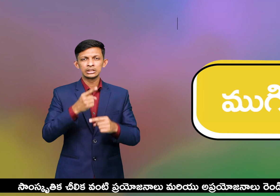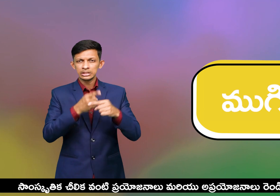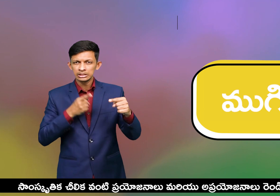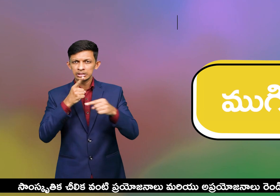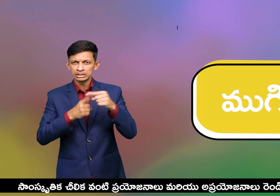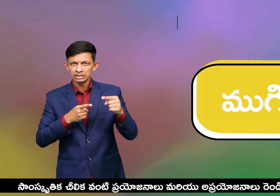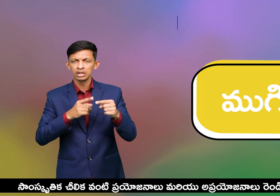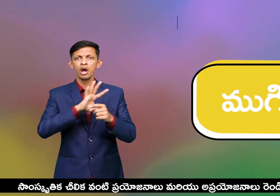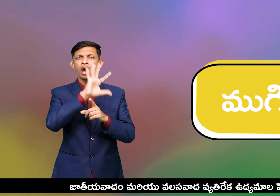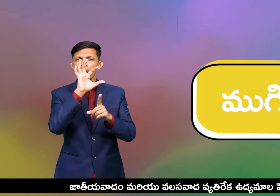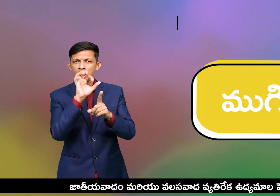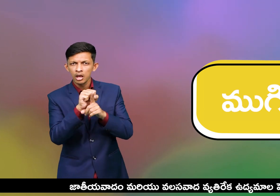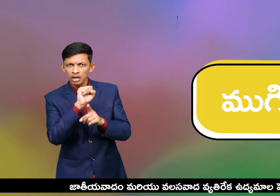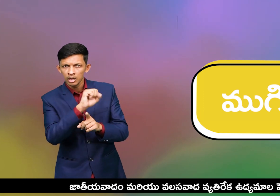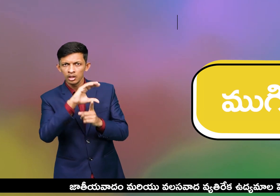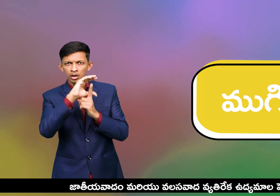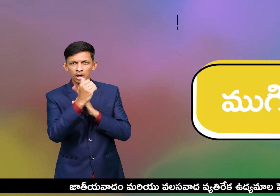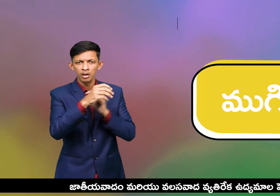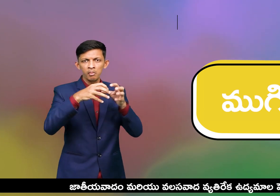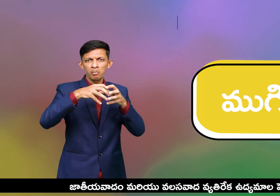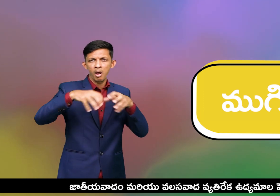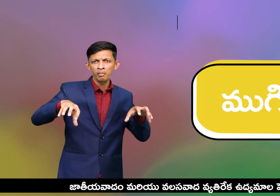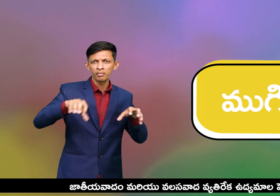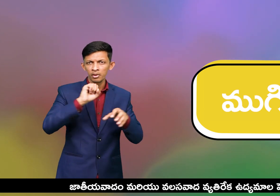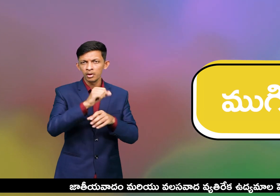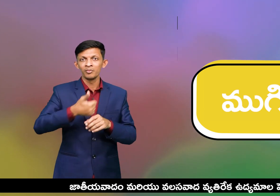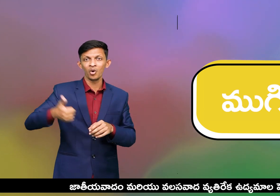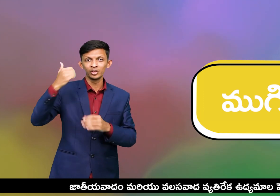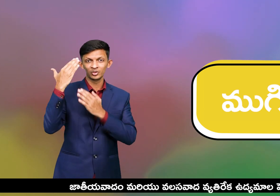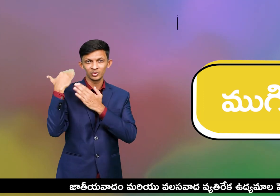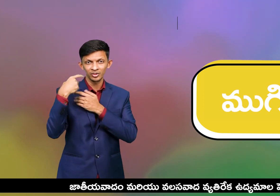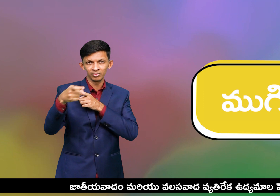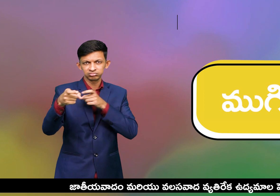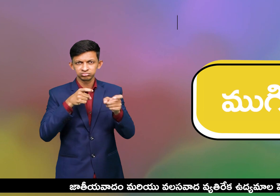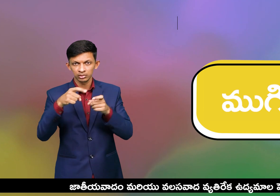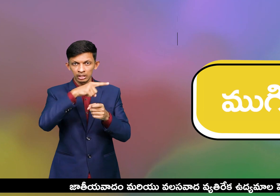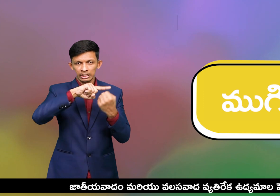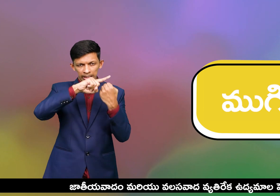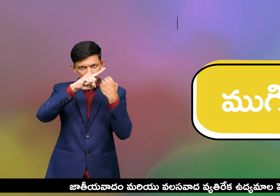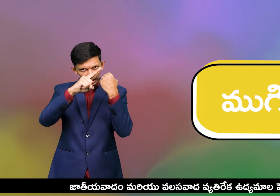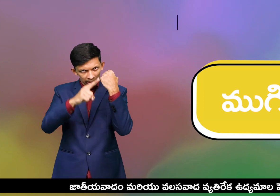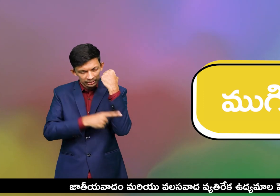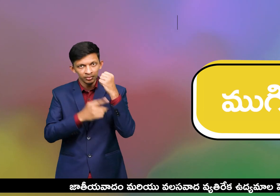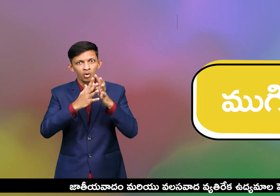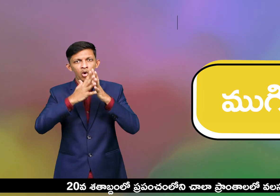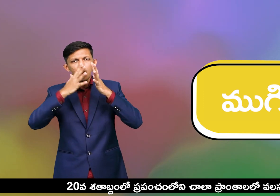ఉంది. జాతీయవాదం మరియు వలసవాద వ్యతిరేక ఉద్యమాల పెరుగుదల తరువాత